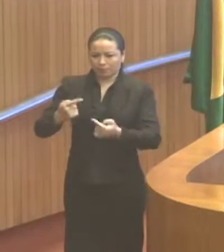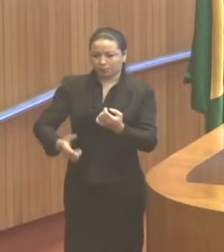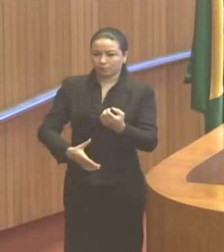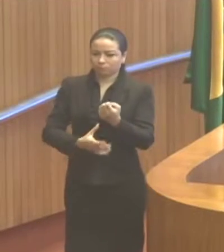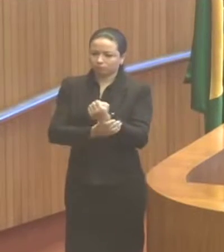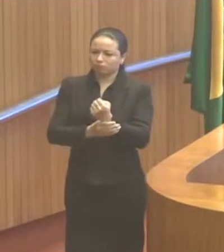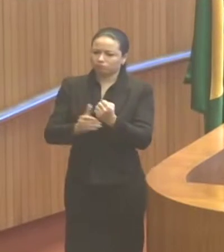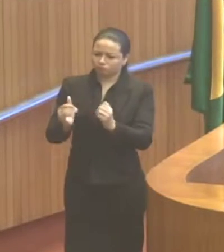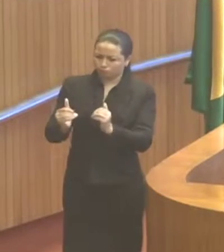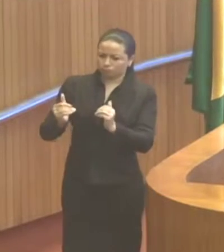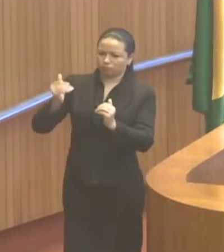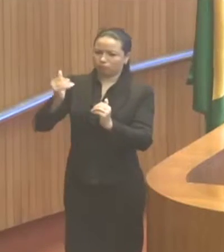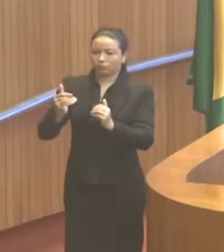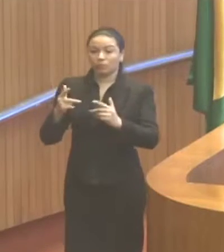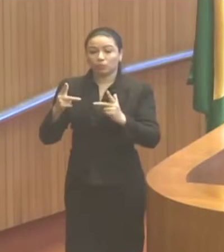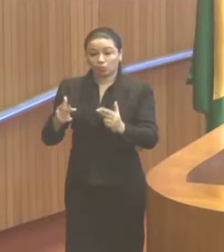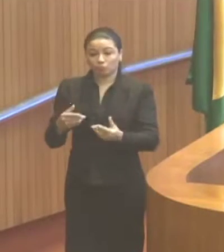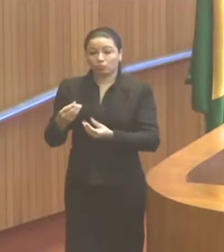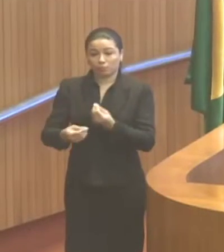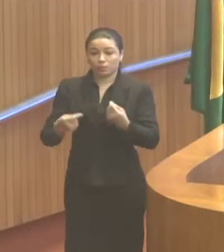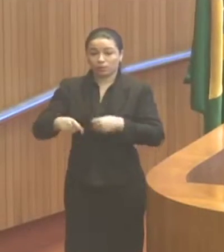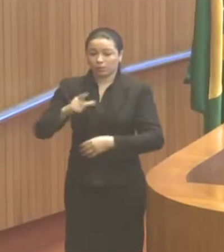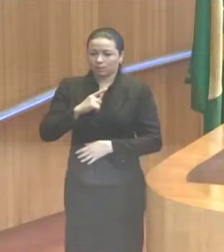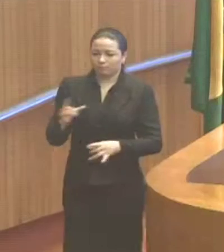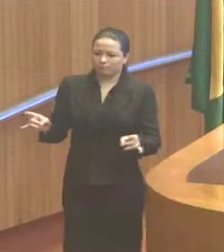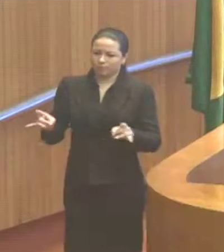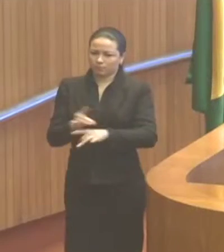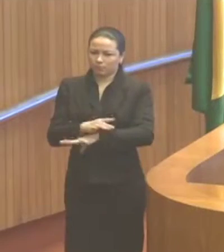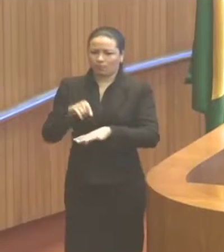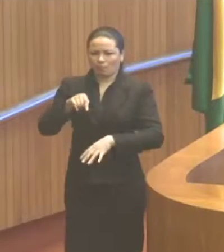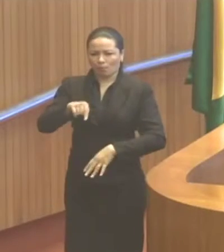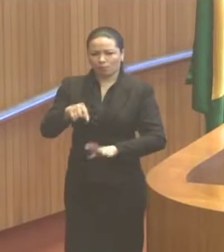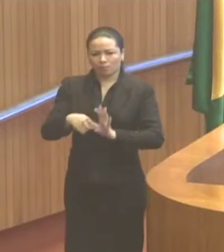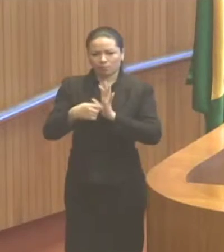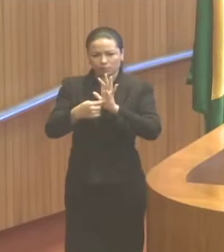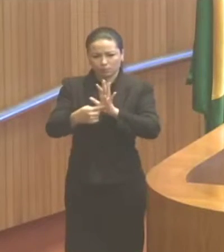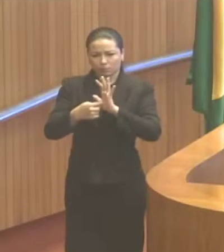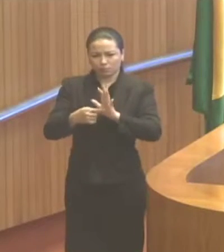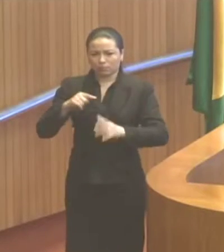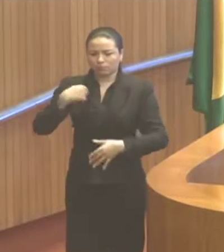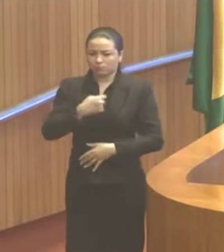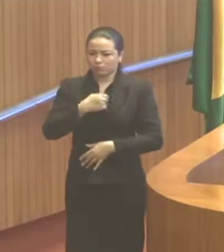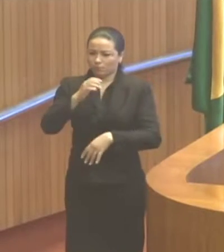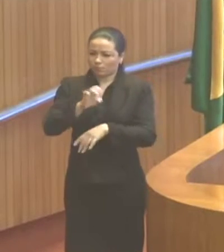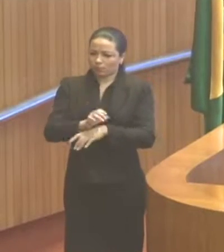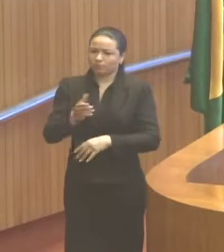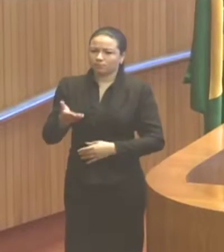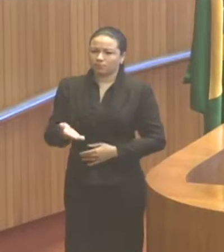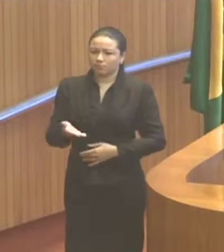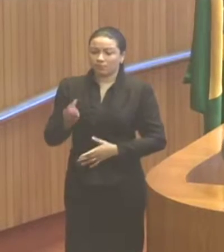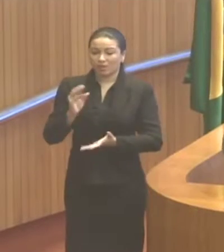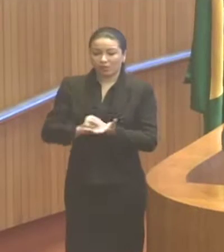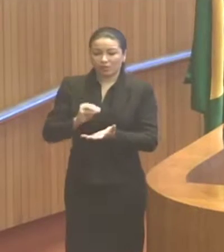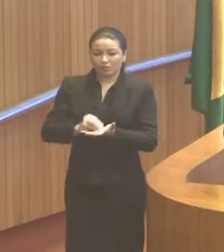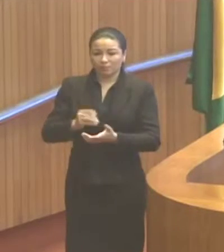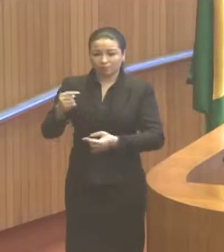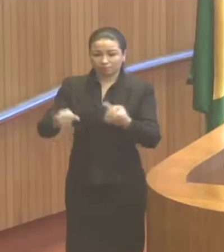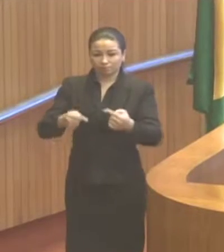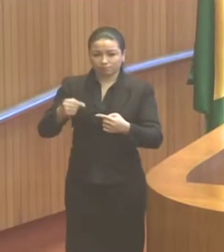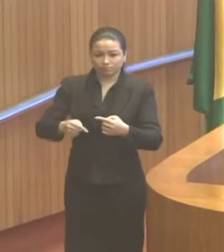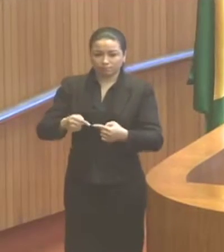à altura, como deveria acontecer para o combate desses indicadores no nosso Estado. A falta de uma